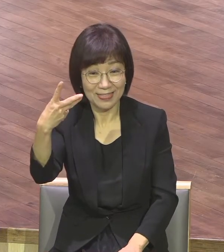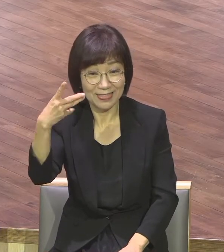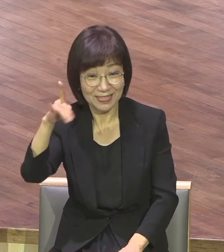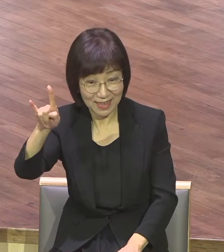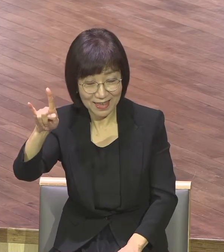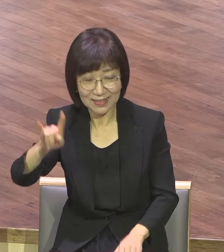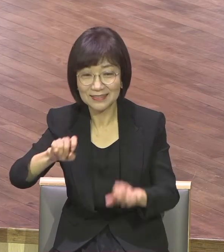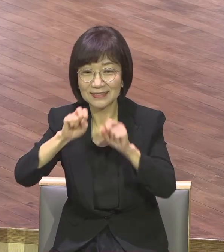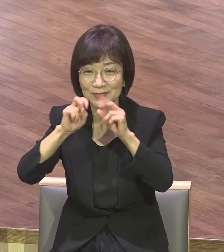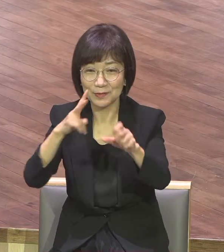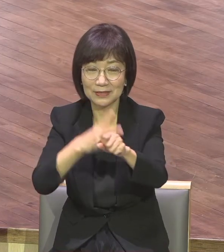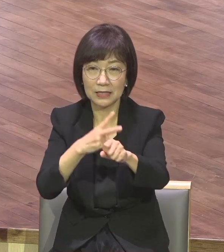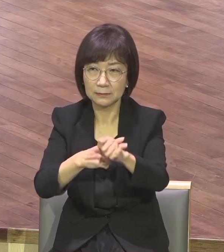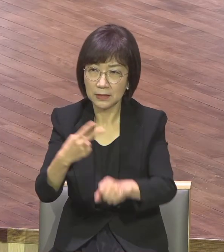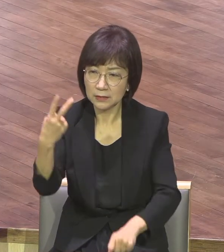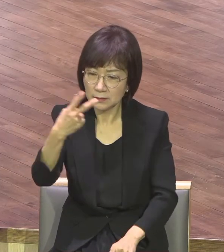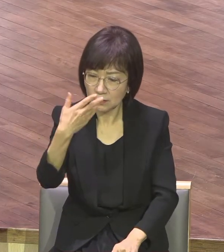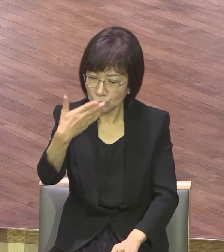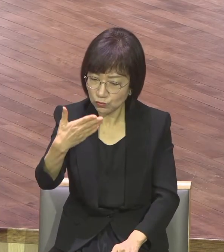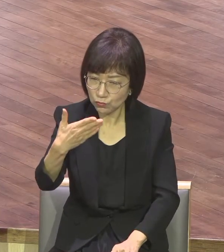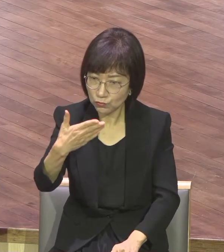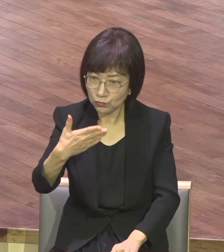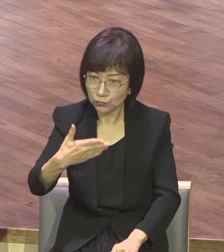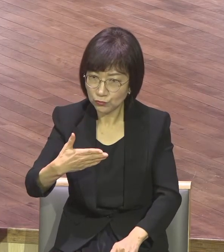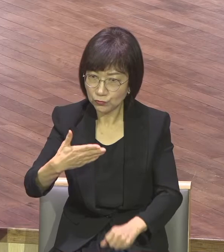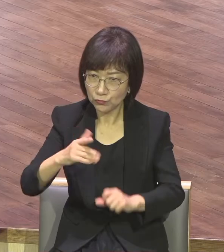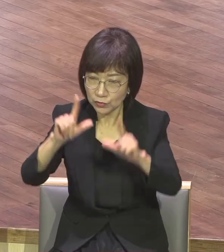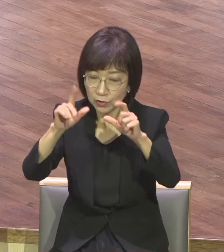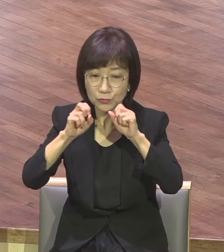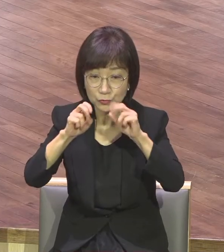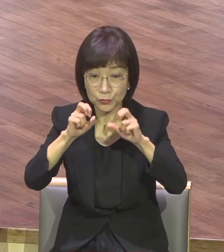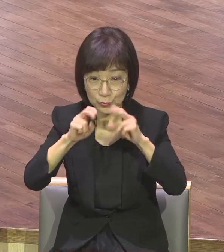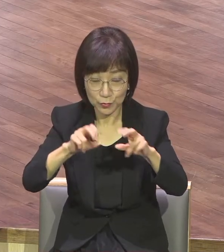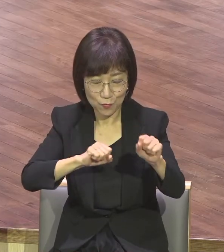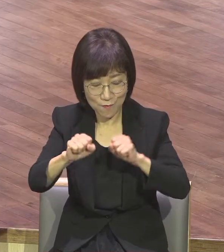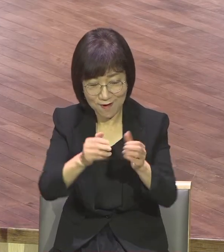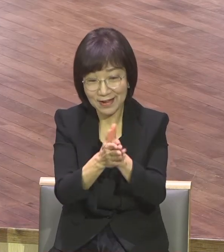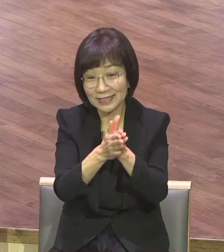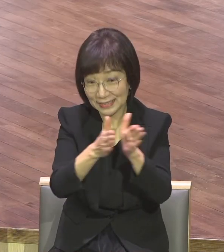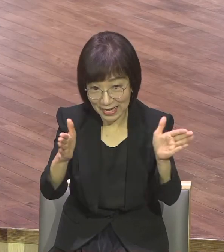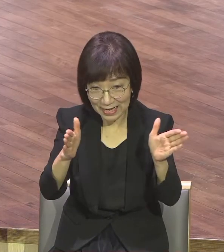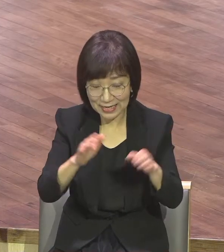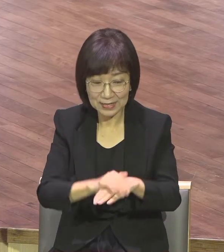2009년도에 이제 사역을 시작해서 2012년도에 본격적으로